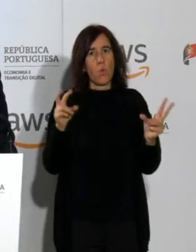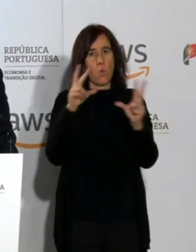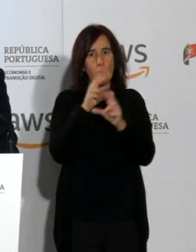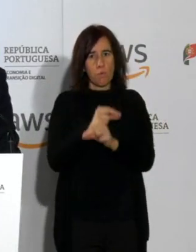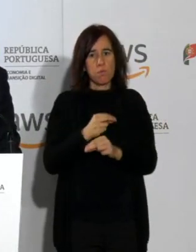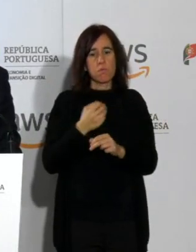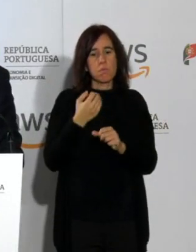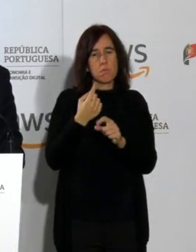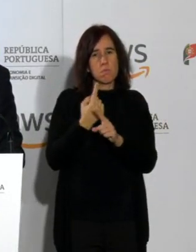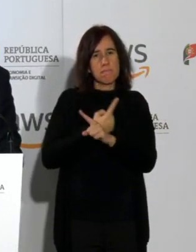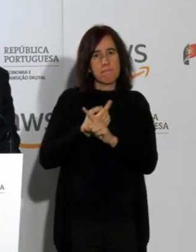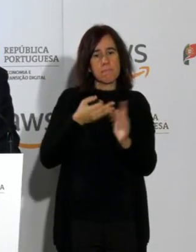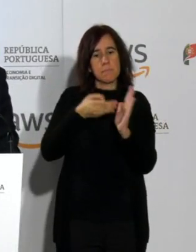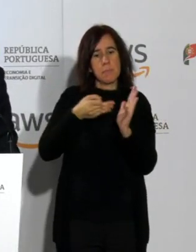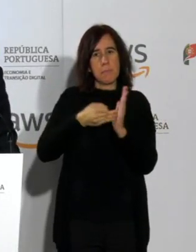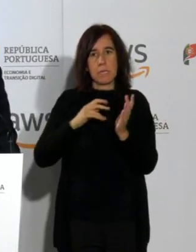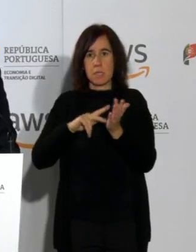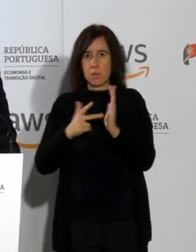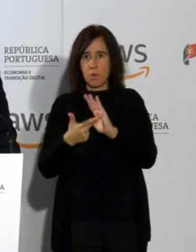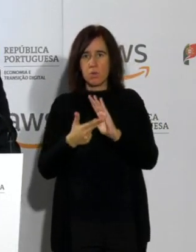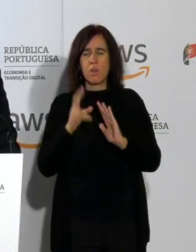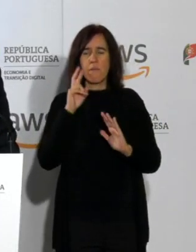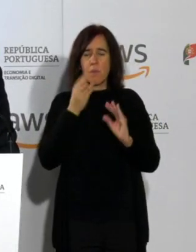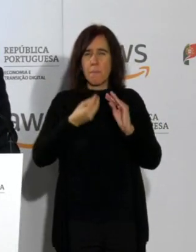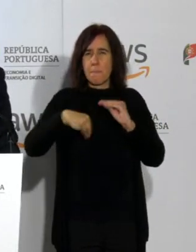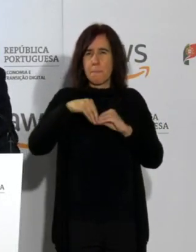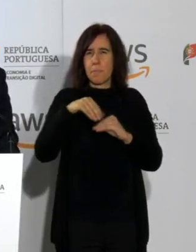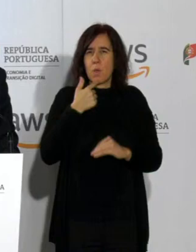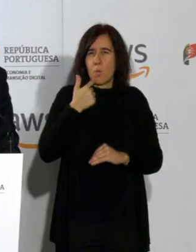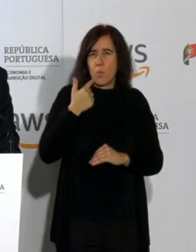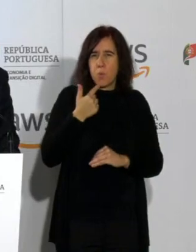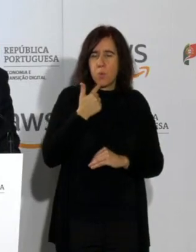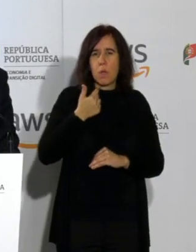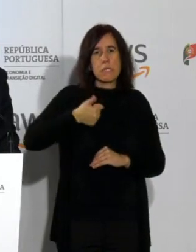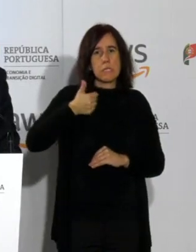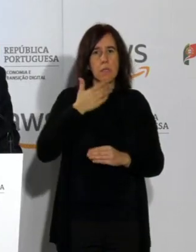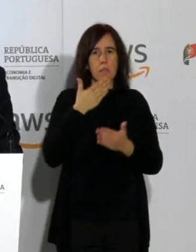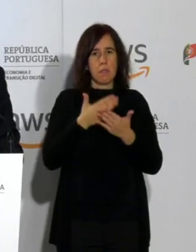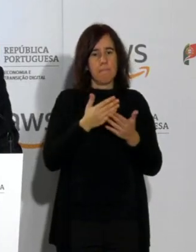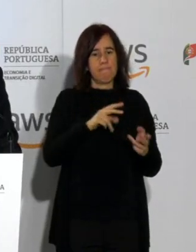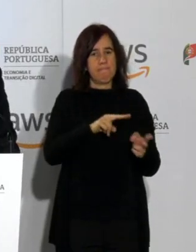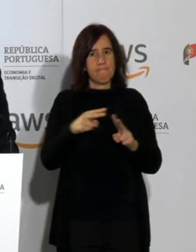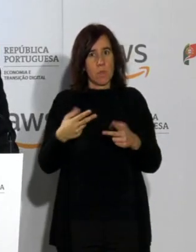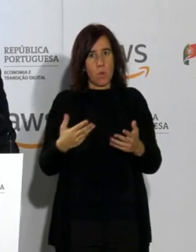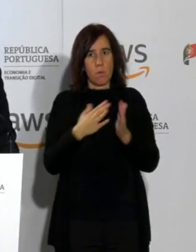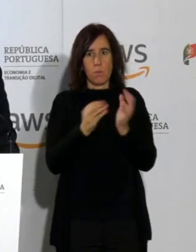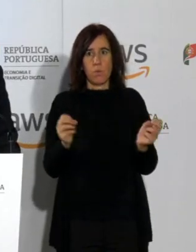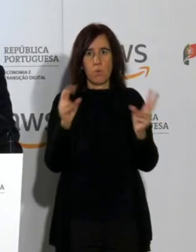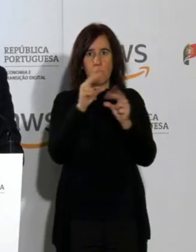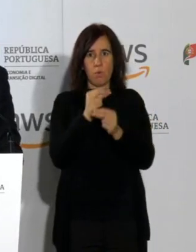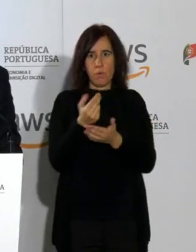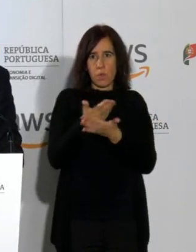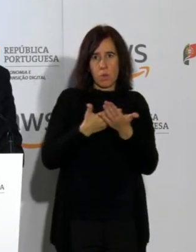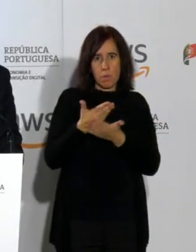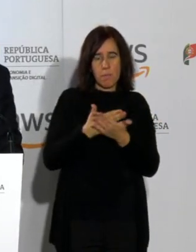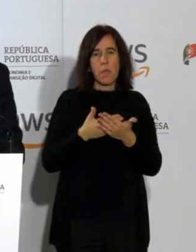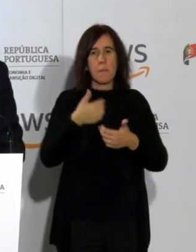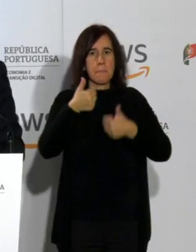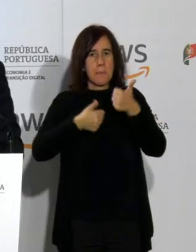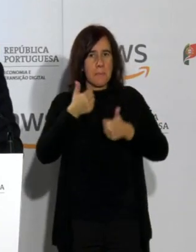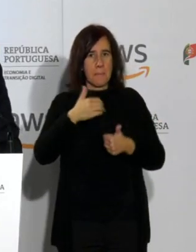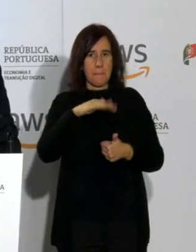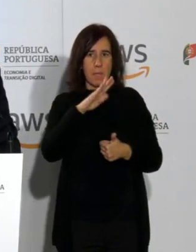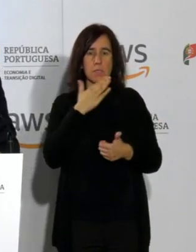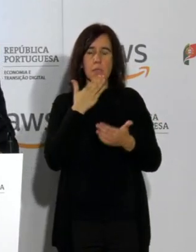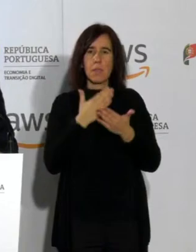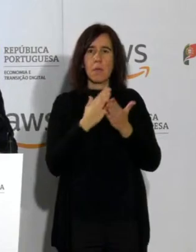serviços tecnológicos de muito maior valor acrescentado e que são essenciais para a transição para este novo modelo de economia mais competitivo e